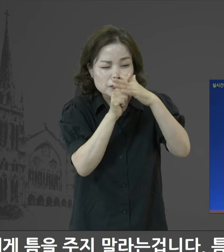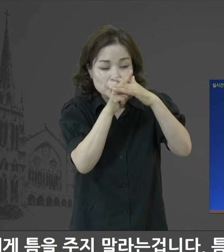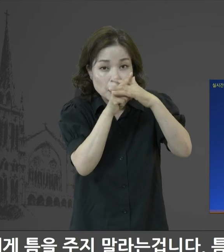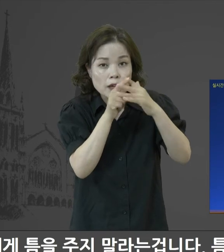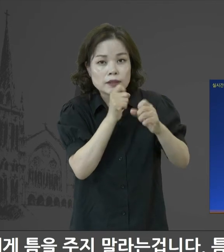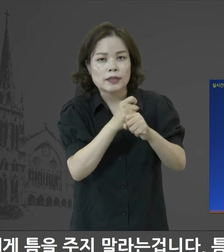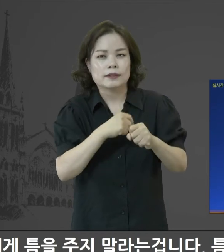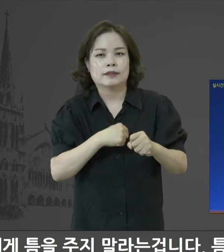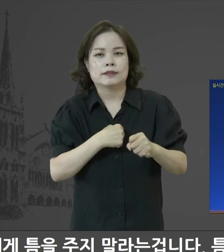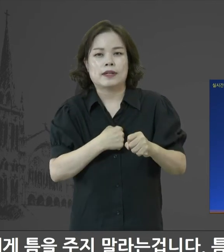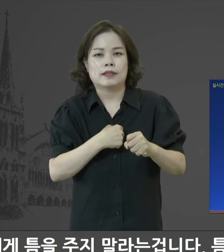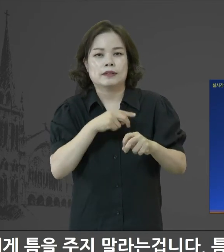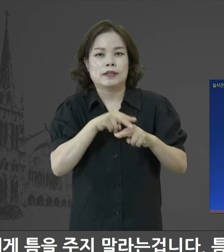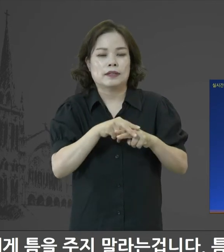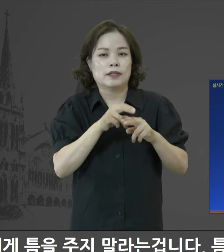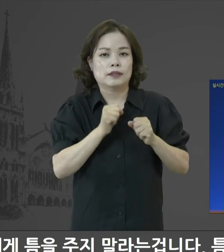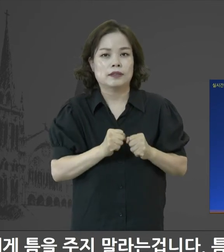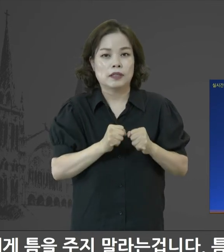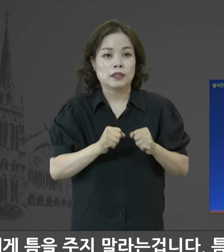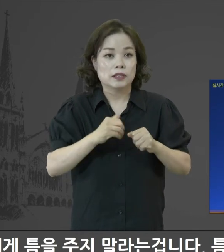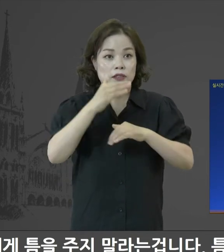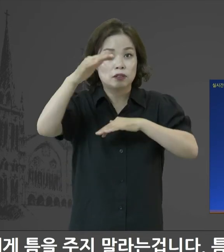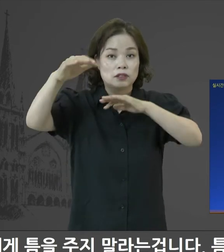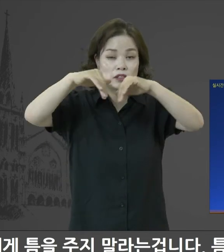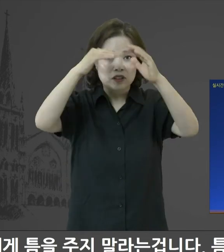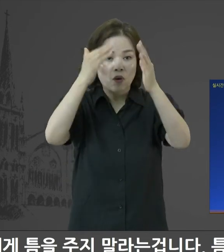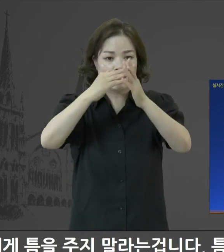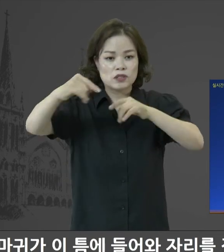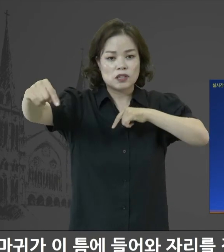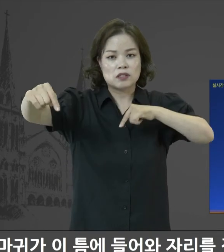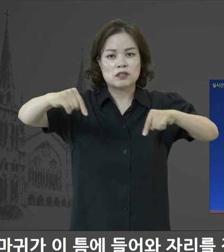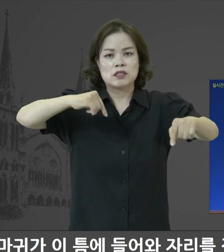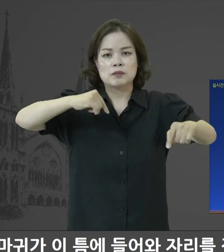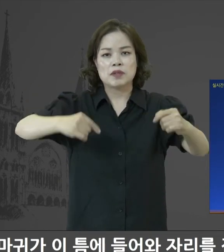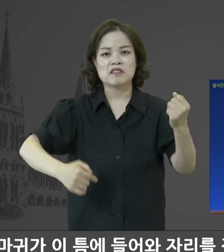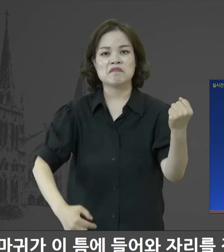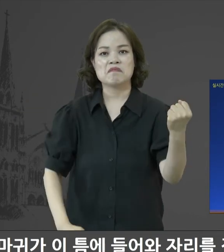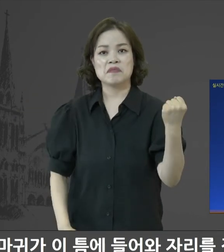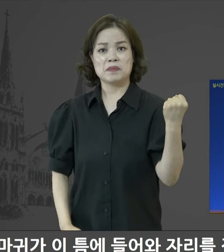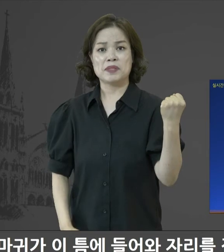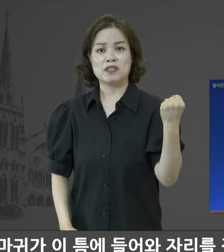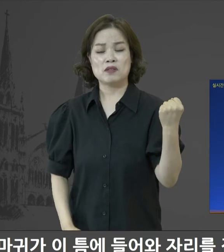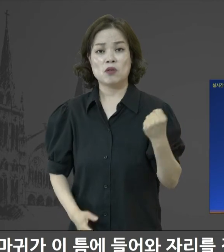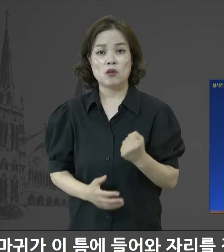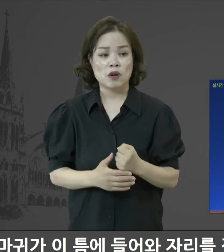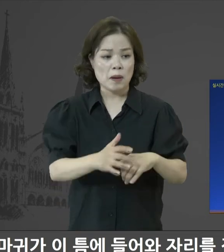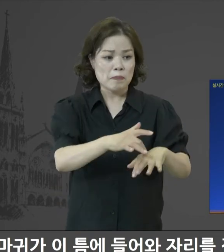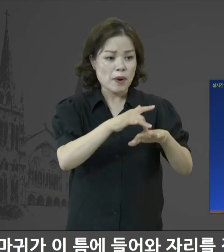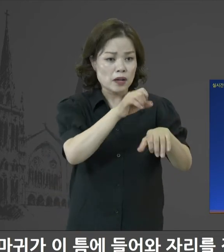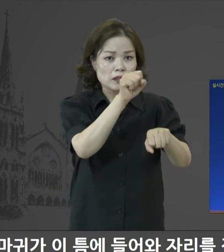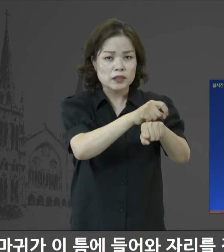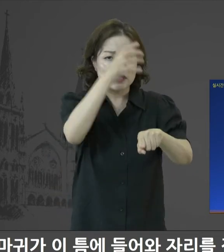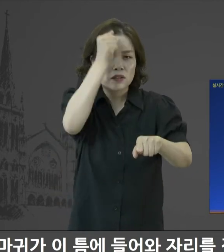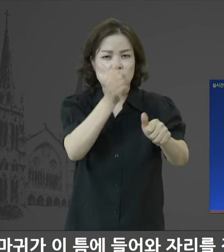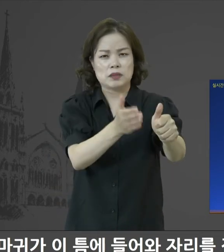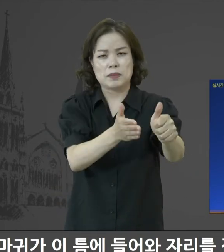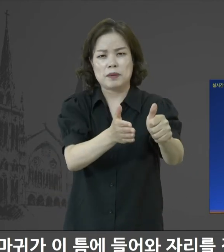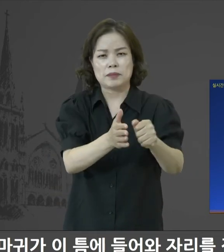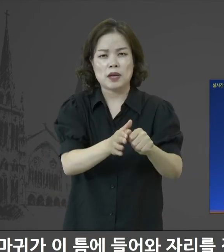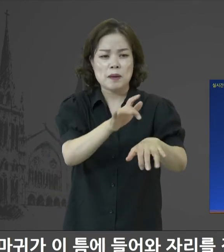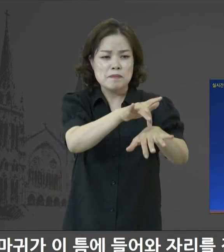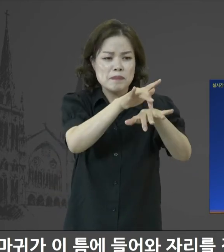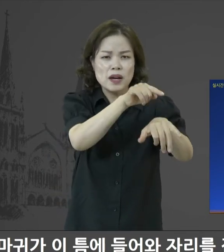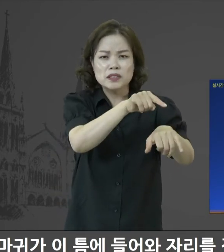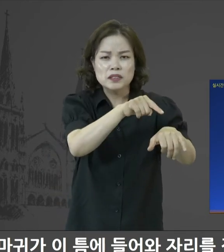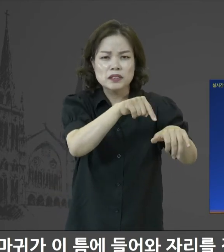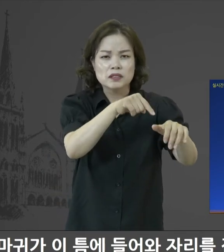마귀가 자리를 틀면 전체를 지배하는 힘이 마귀에게 있다는 겁니다. 여러분, 마귀의 속성을 잘 기억하시기 바랍니다. 마귀의